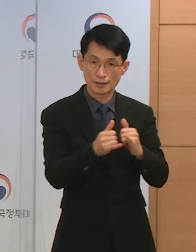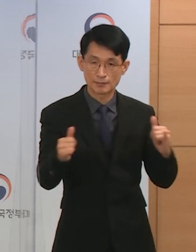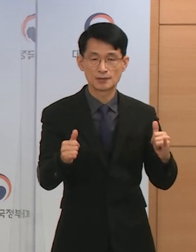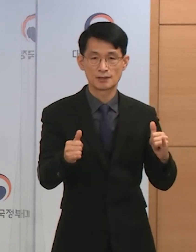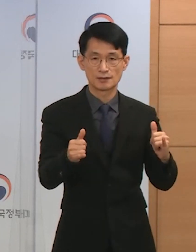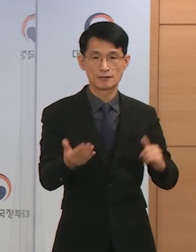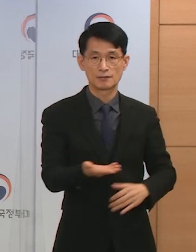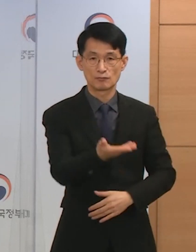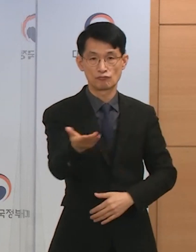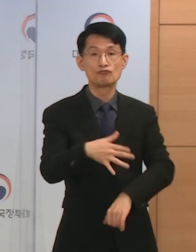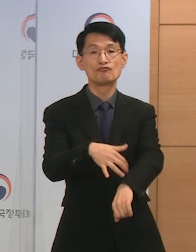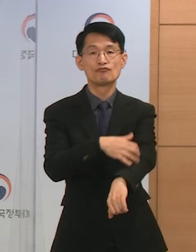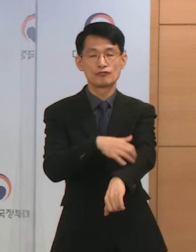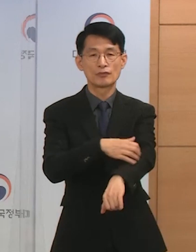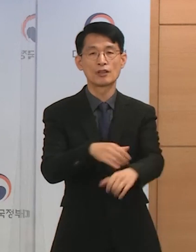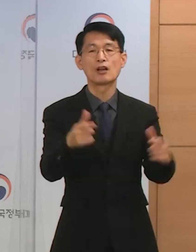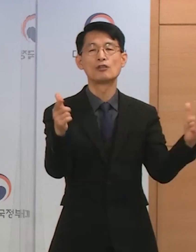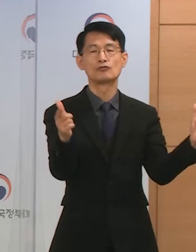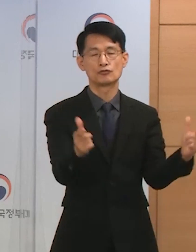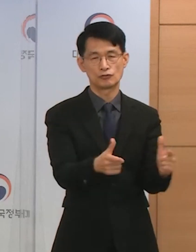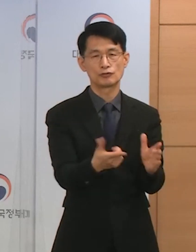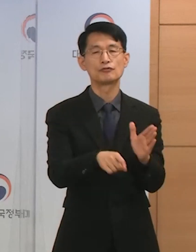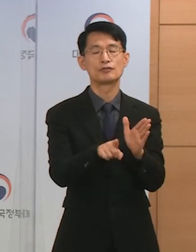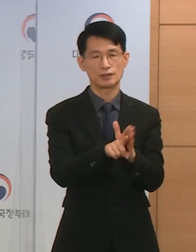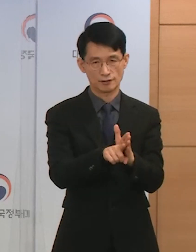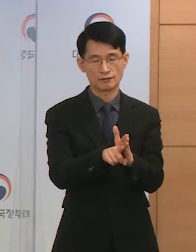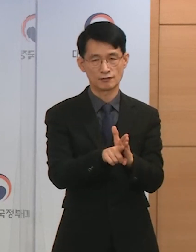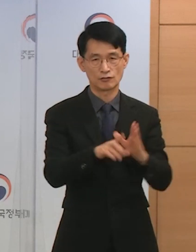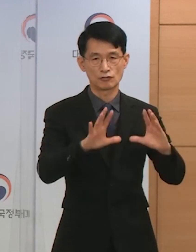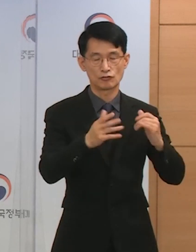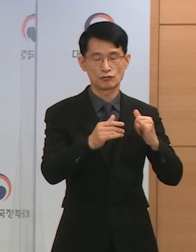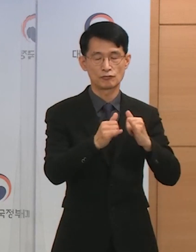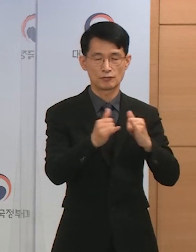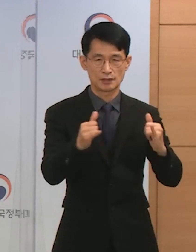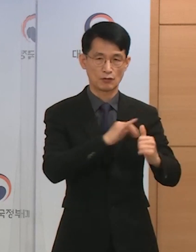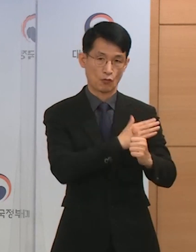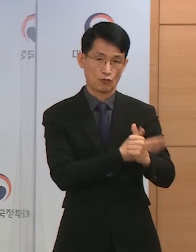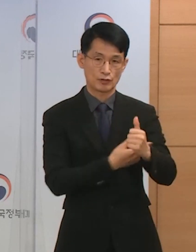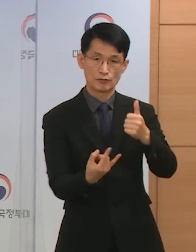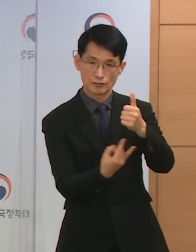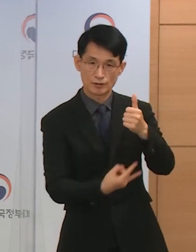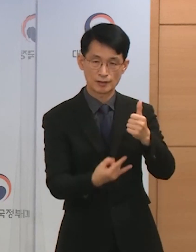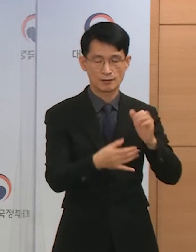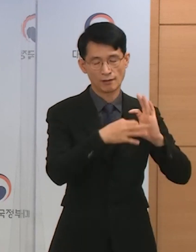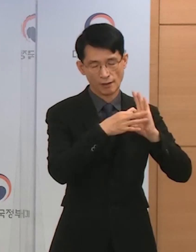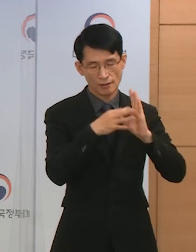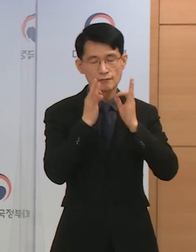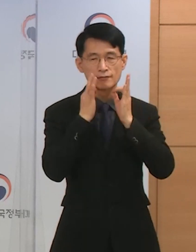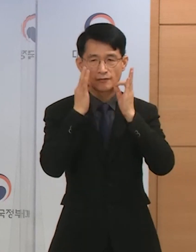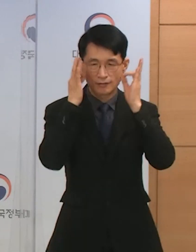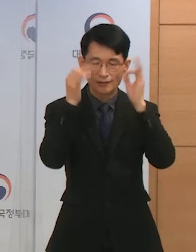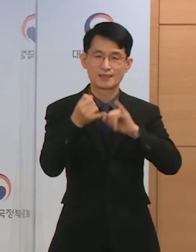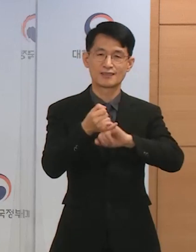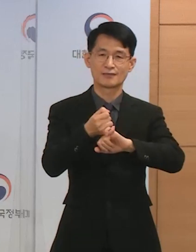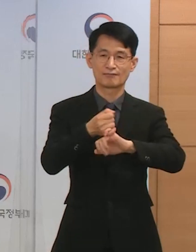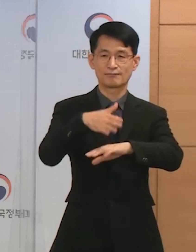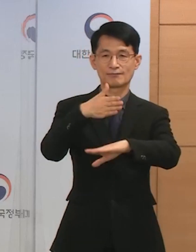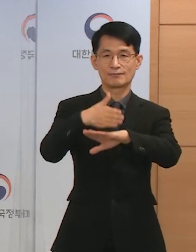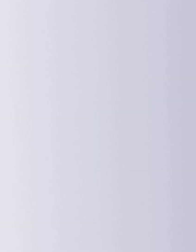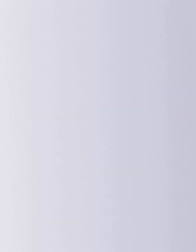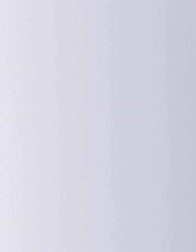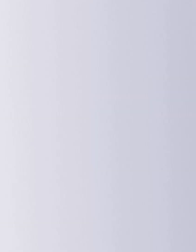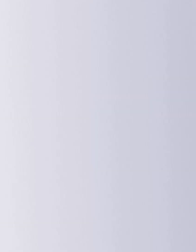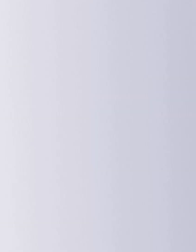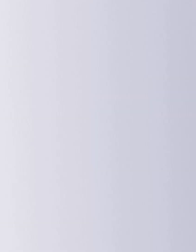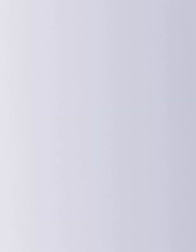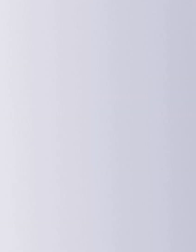국민 여러분들의 불편이 줄어들 수 있도록 국민권익위원회는 앞으로도 최선을 다하겠습니다. 감사합니다.